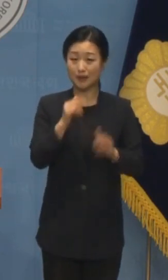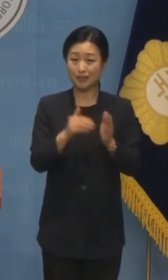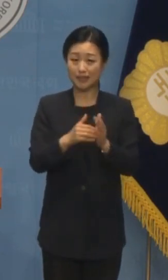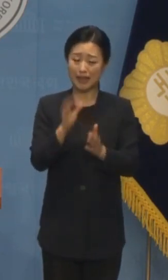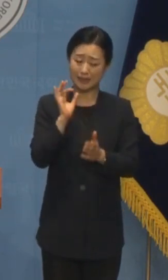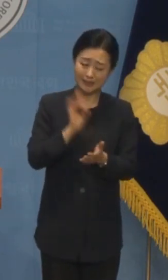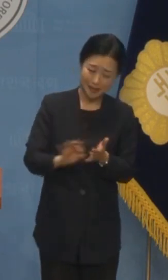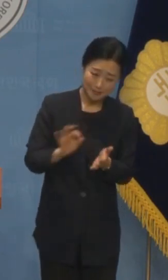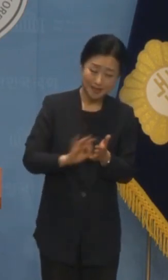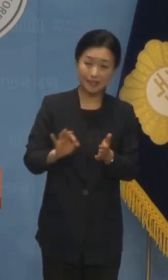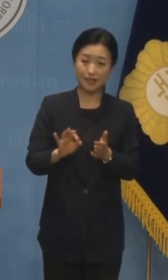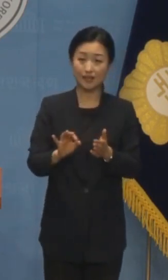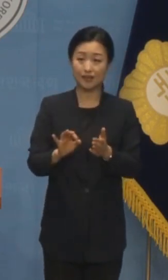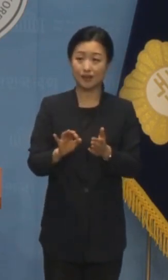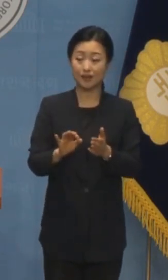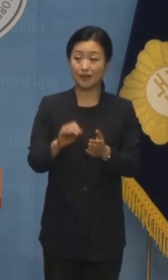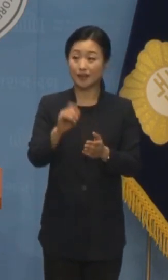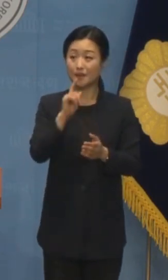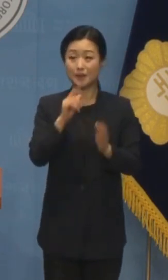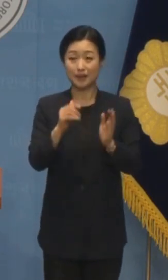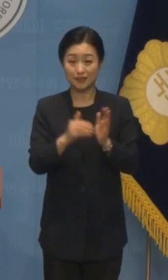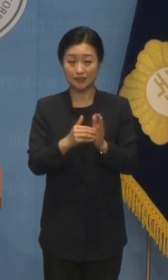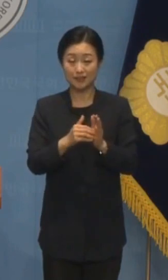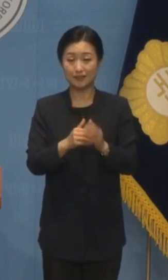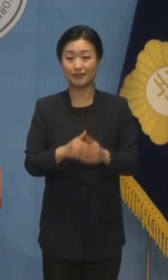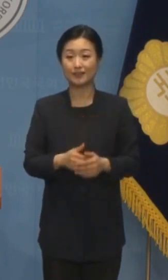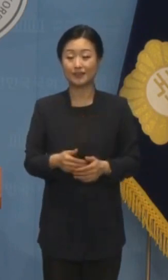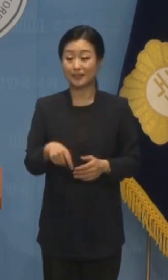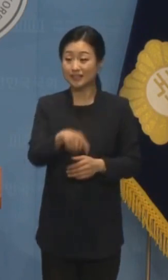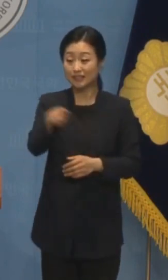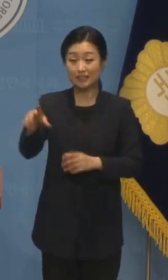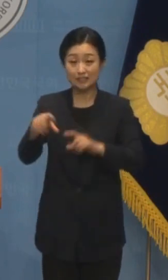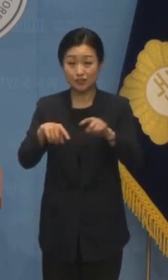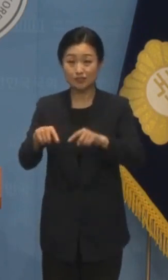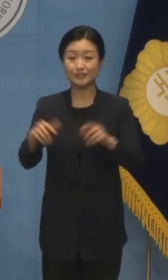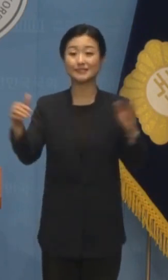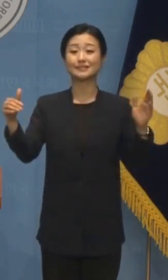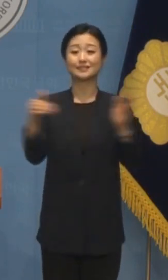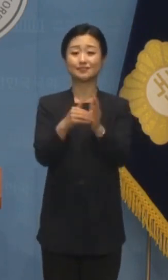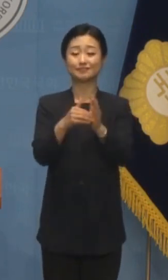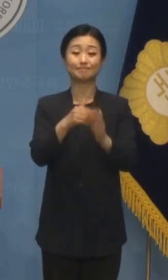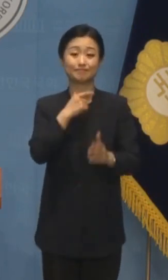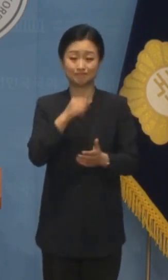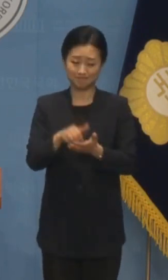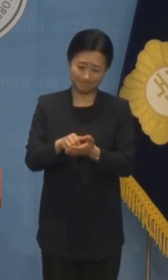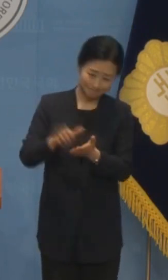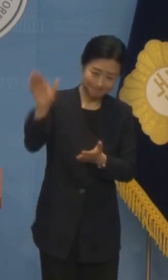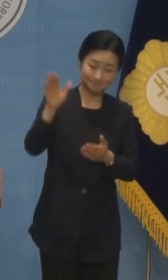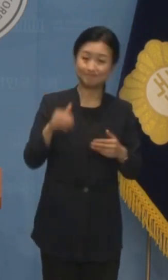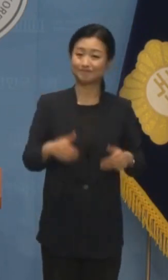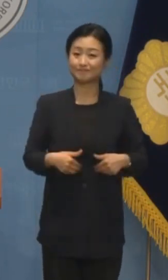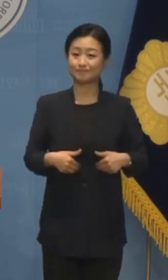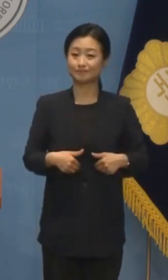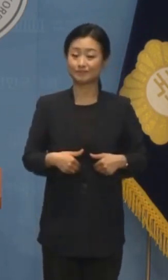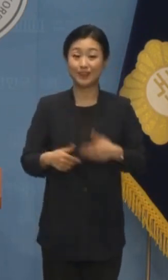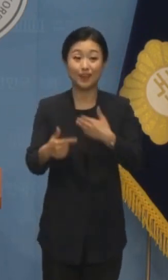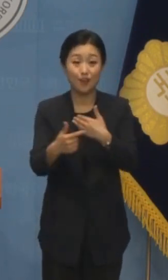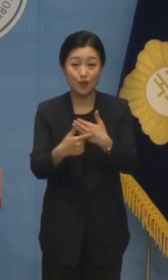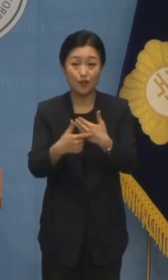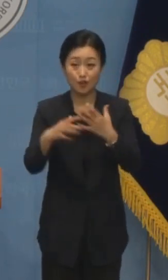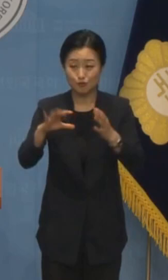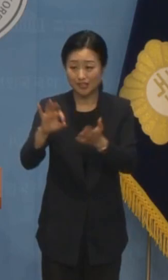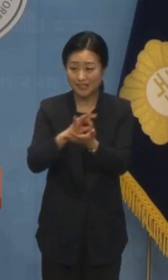뿐이다, 그렇게 윽박지르는 배부른 자들의 정치를 이제는 이 국회에서 쫓아내야 합니다. 겉으로는